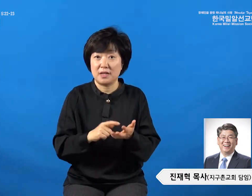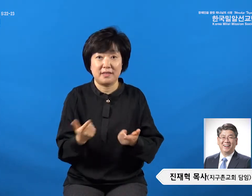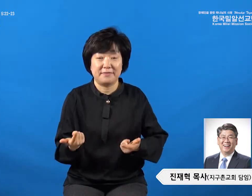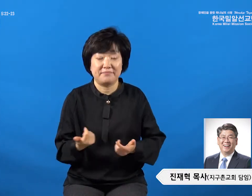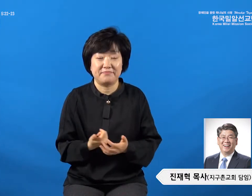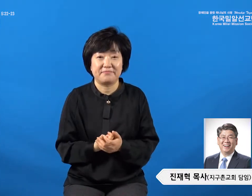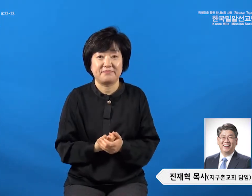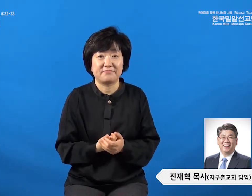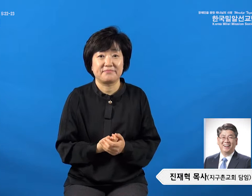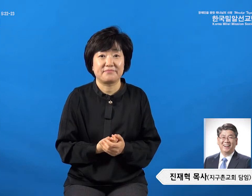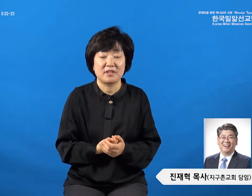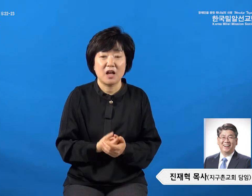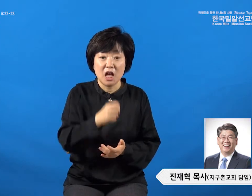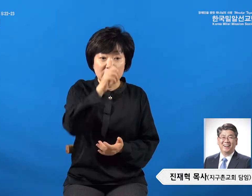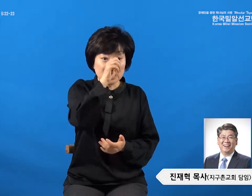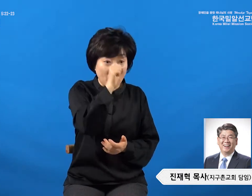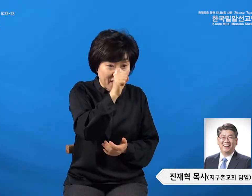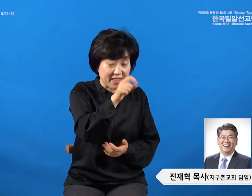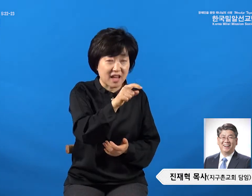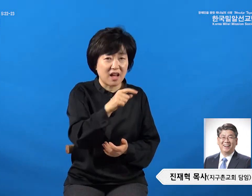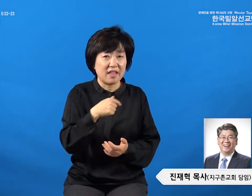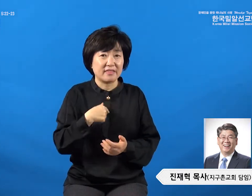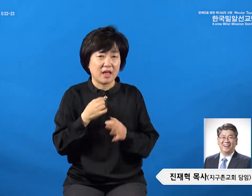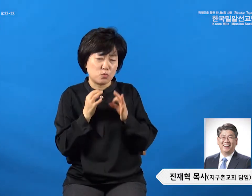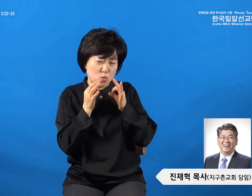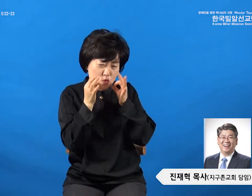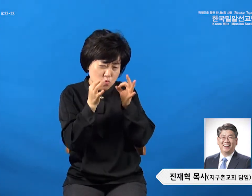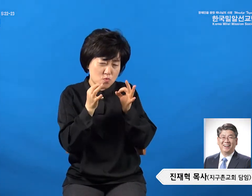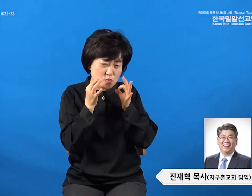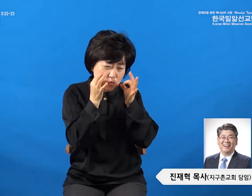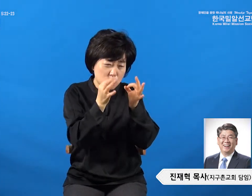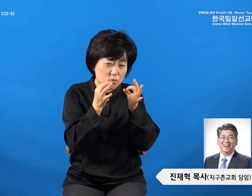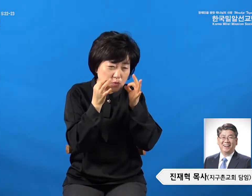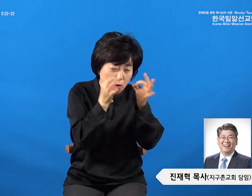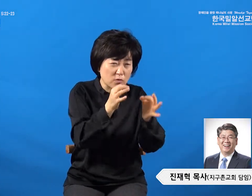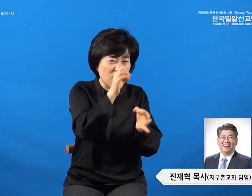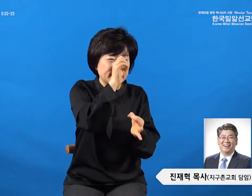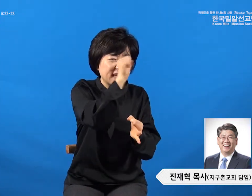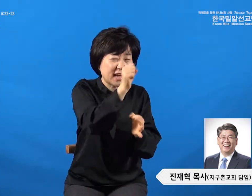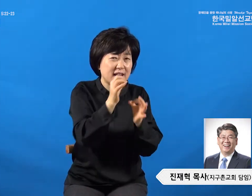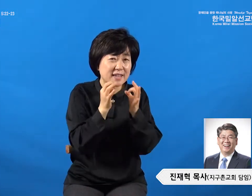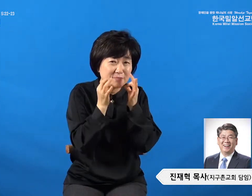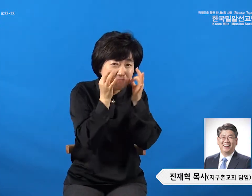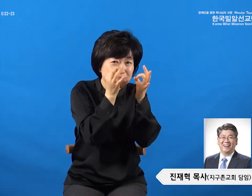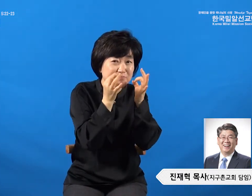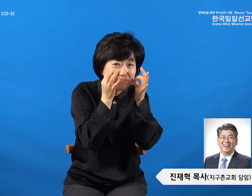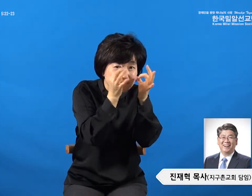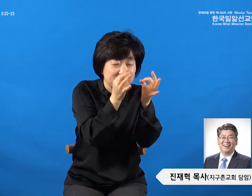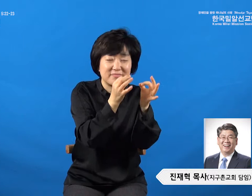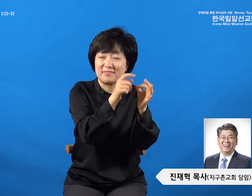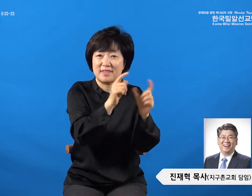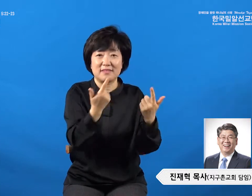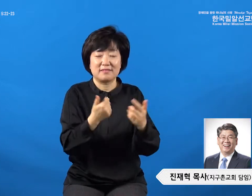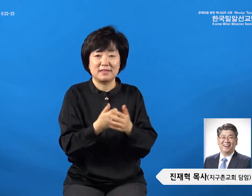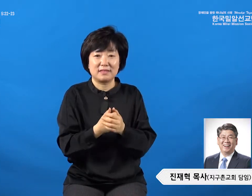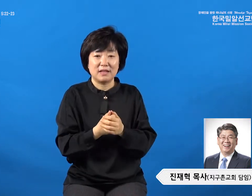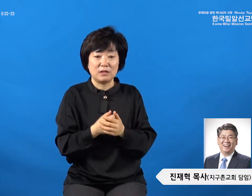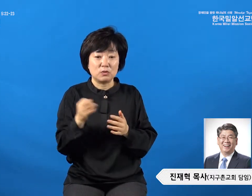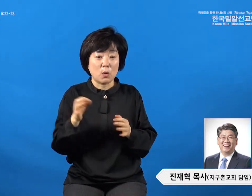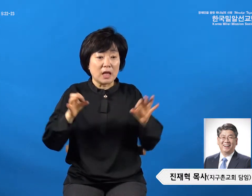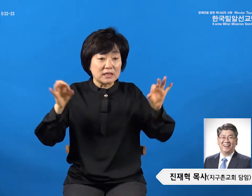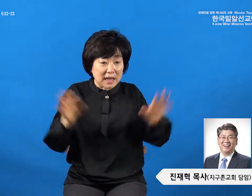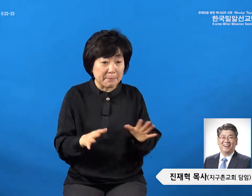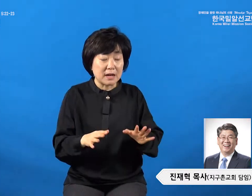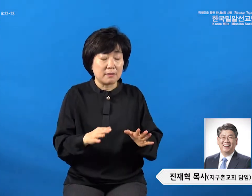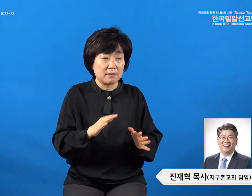쉽지 않습니다. 선함은 우리의 노력으로 이루어질 수 있는 것이 아니고 한순간에 이루어지는